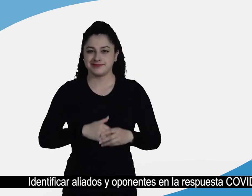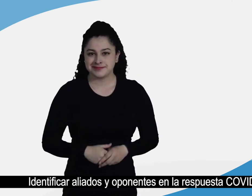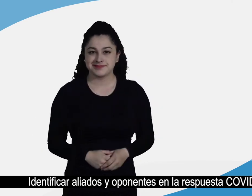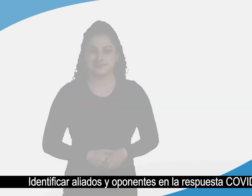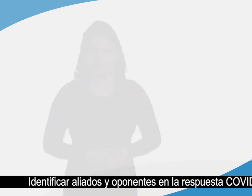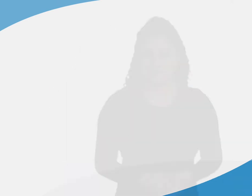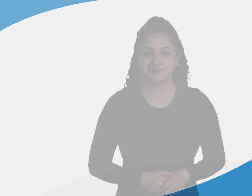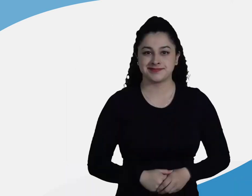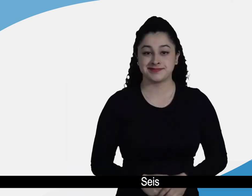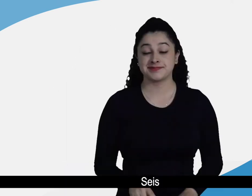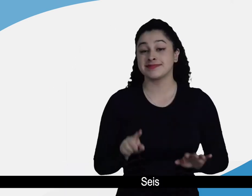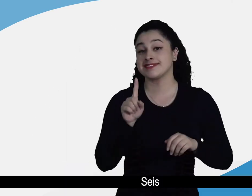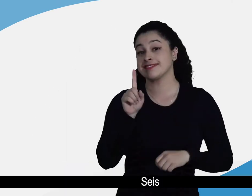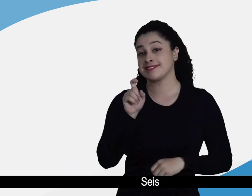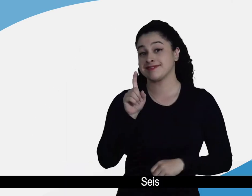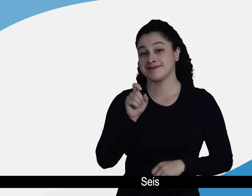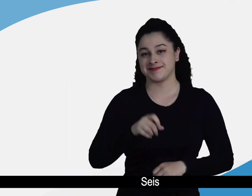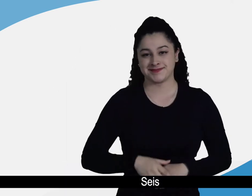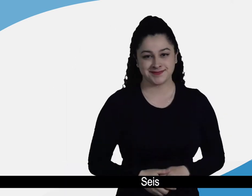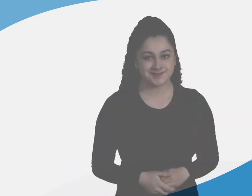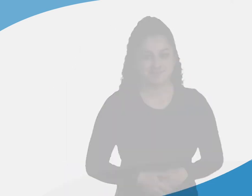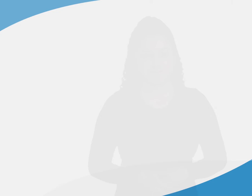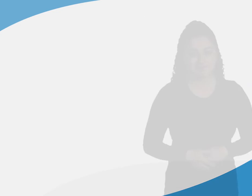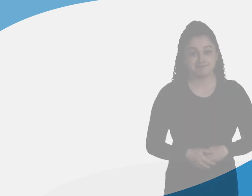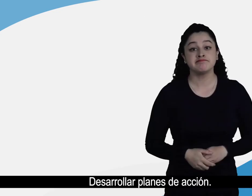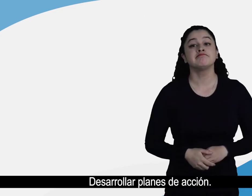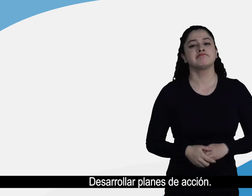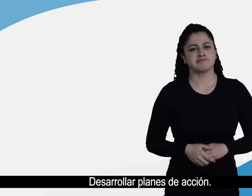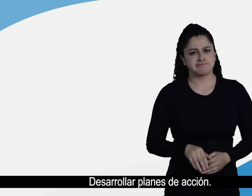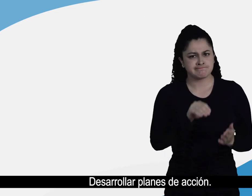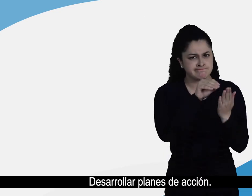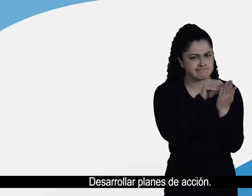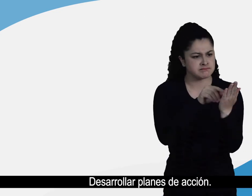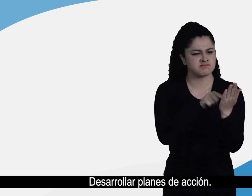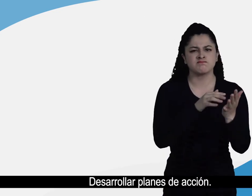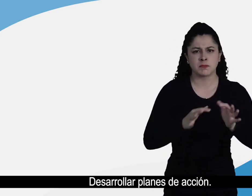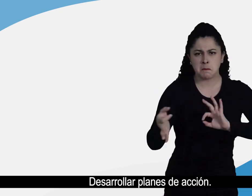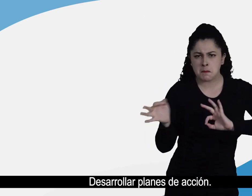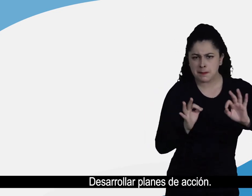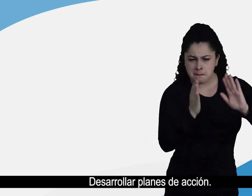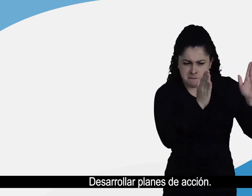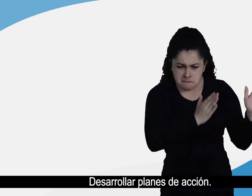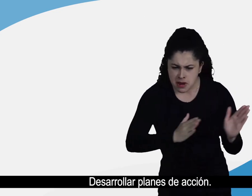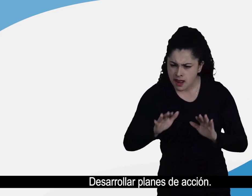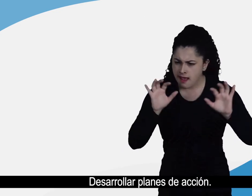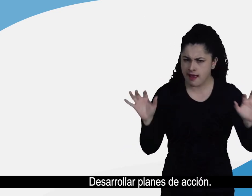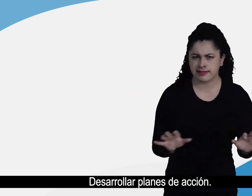6. Desarrollar planes de acción.